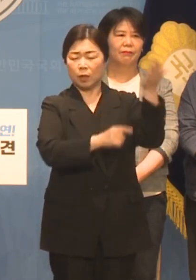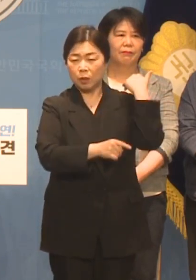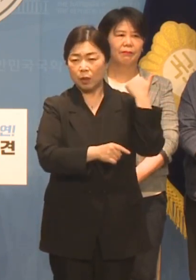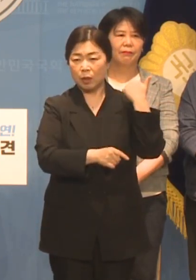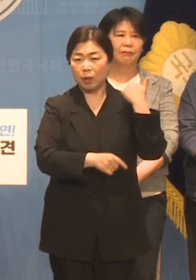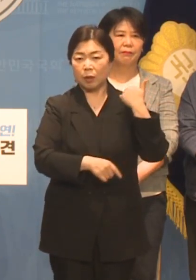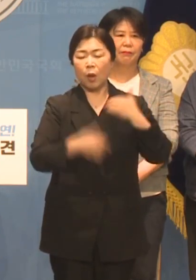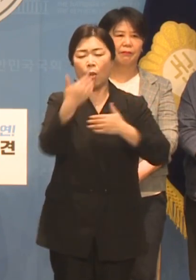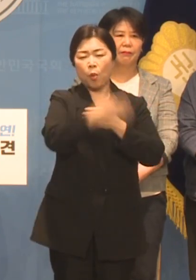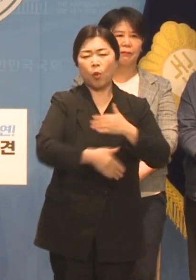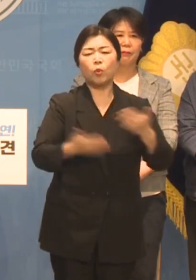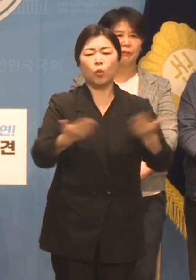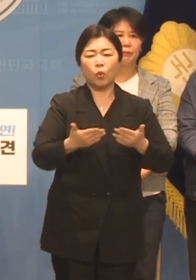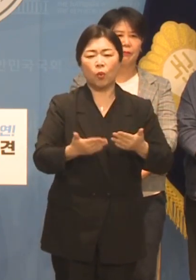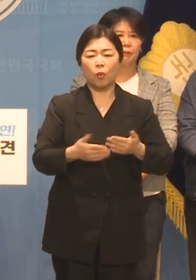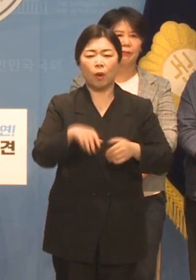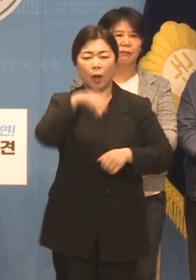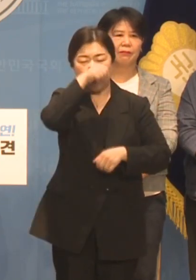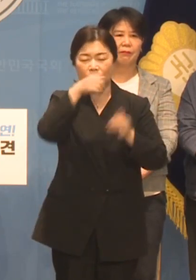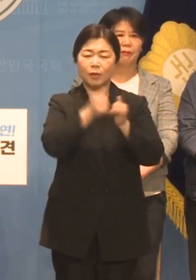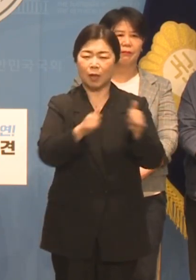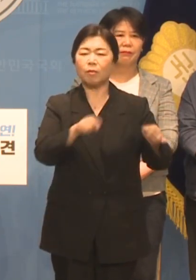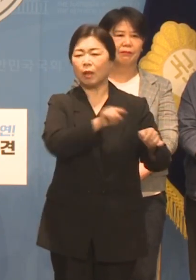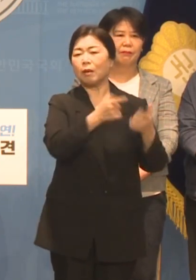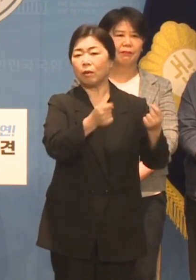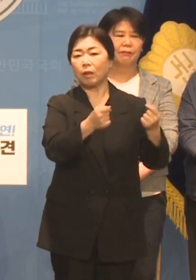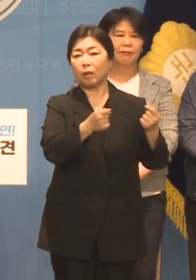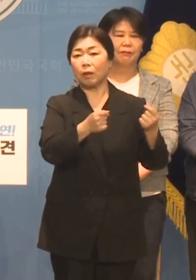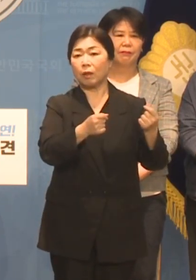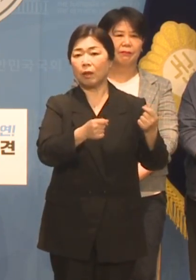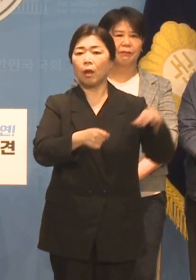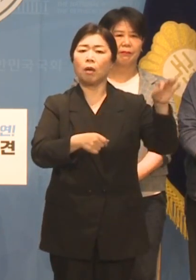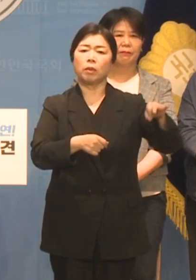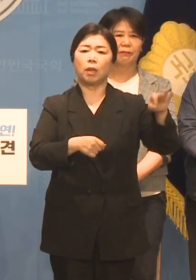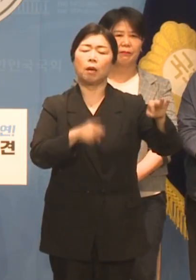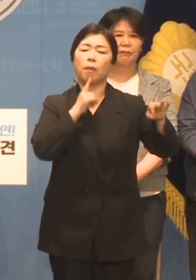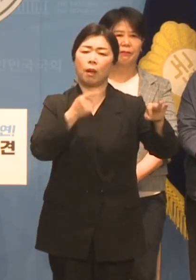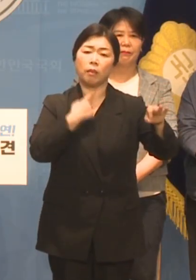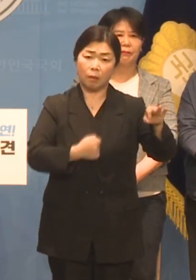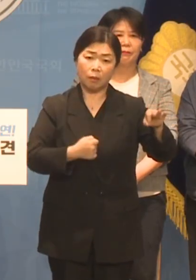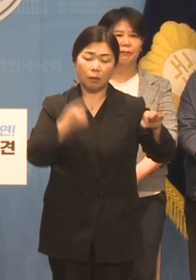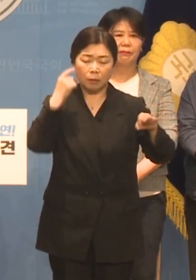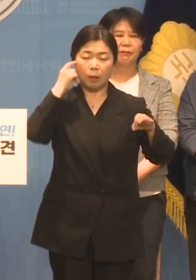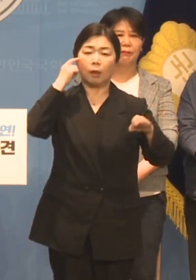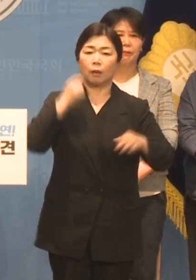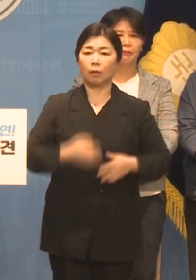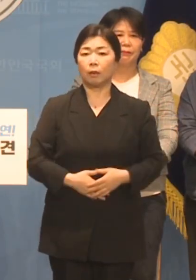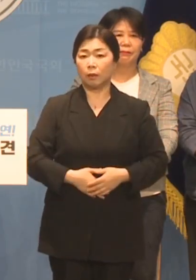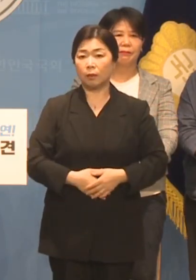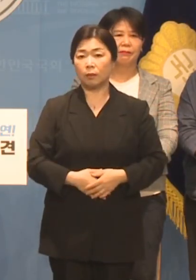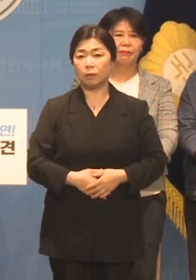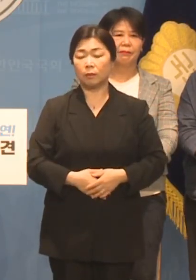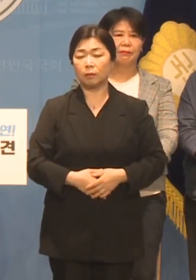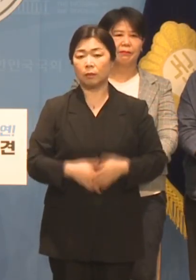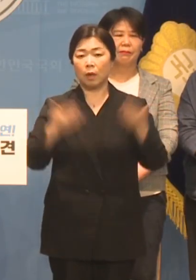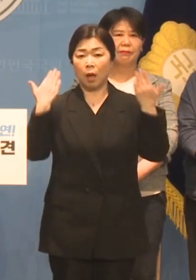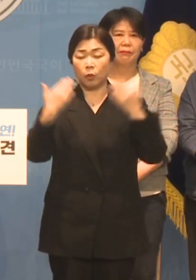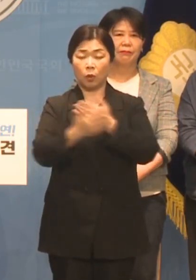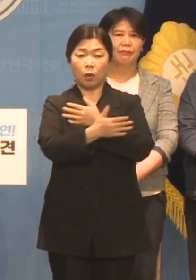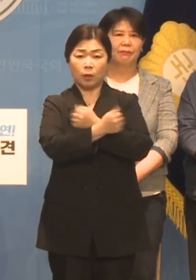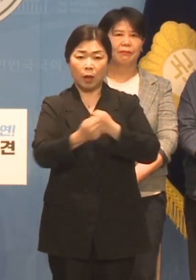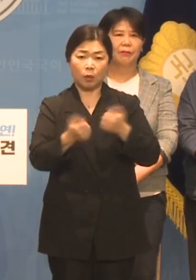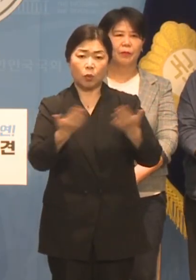손발노동, 육체노동은 아프리카 사람들이나 하는 거라고 했던 말이 생각이 납니다. 학교 비정규직